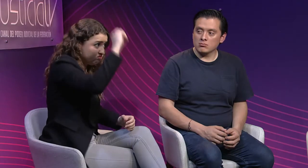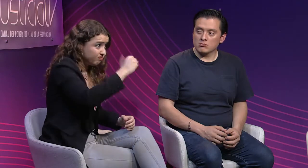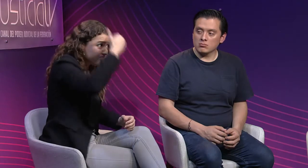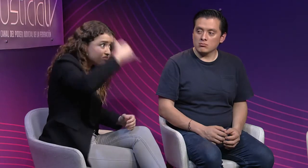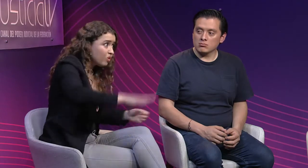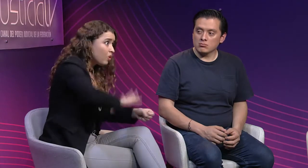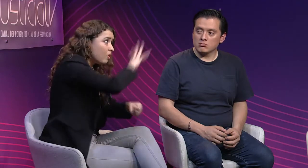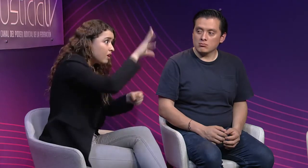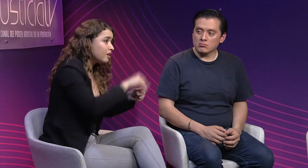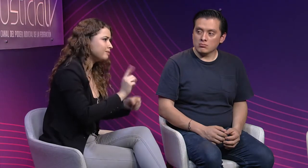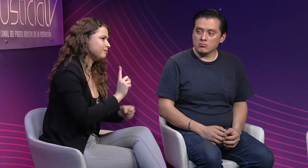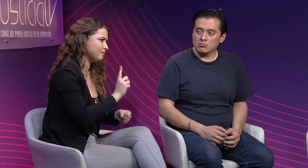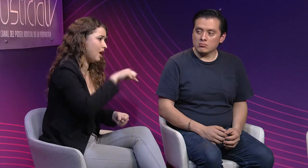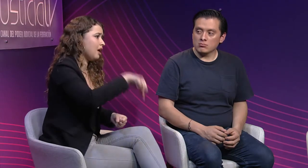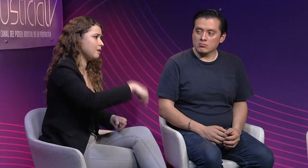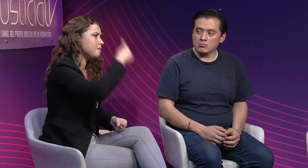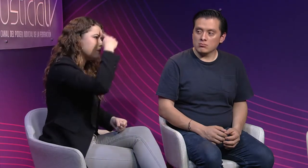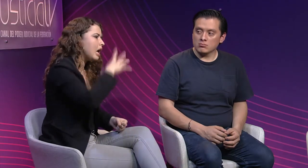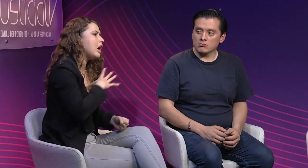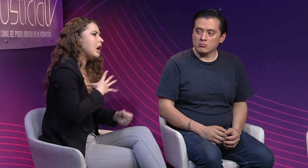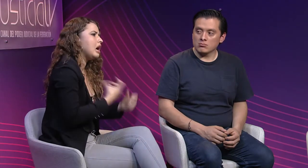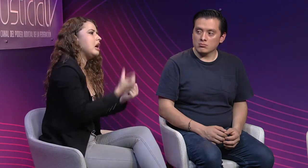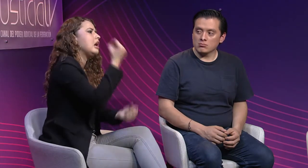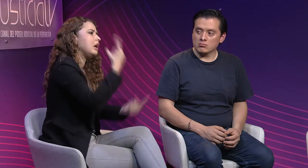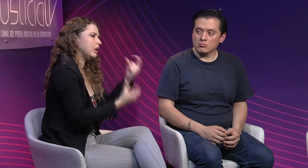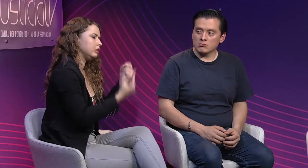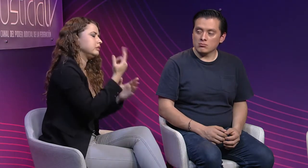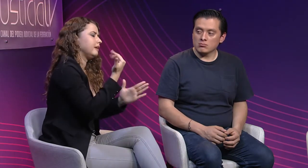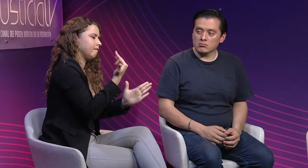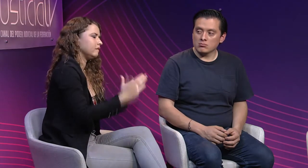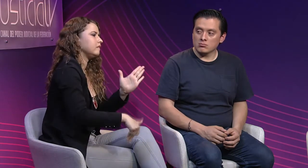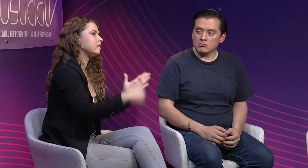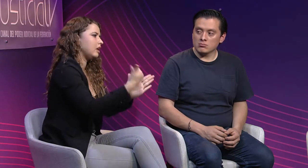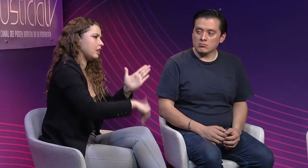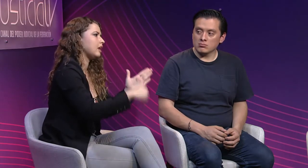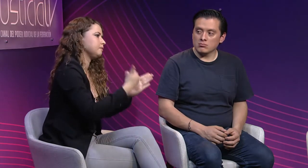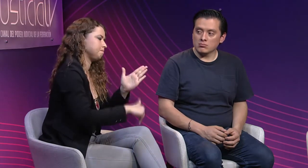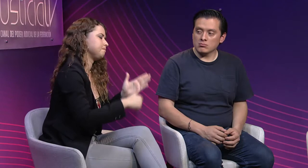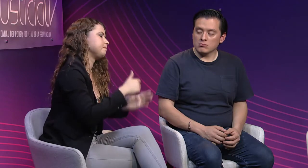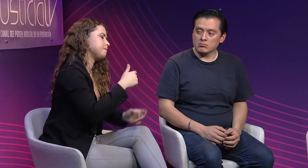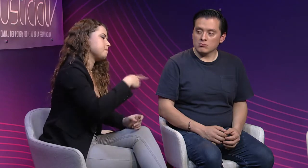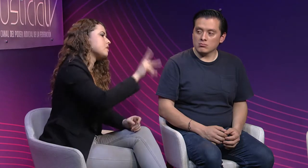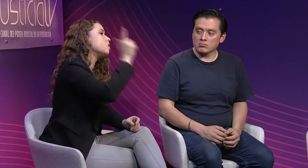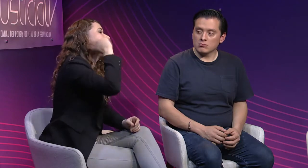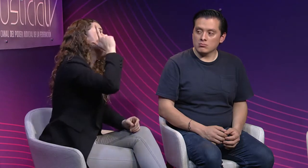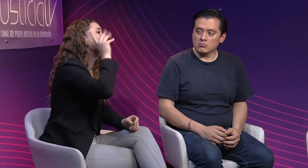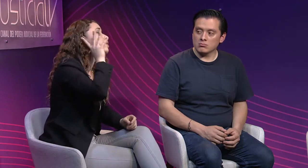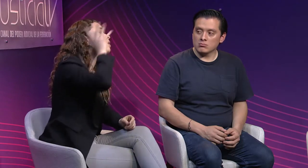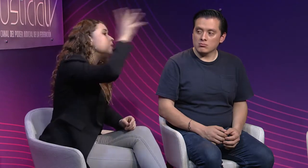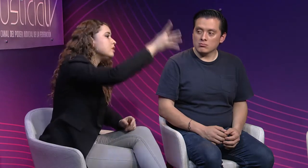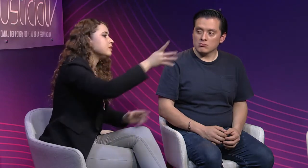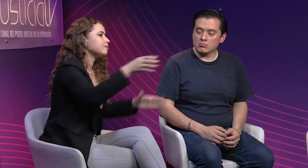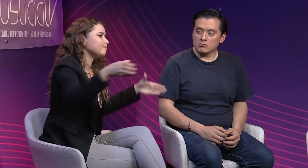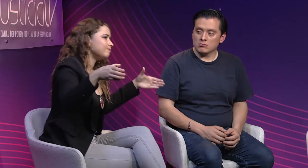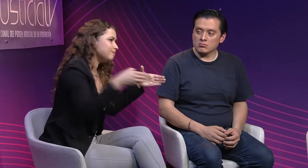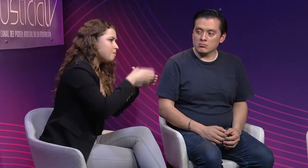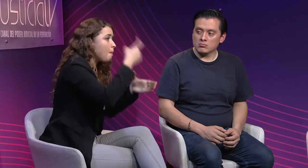pronto hay intérpretes que no conocen bien la lengua de señas, hay quienes sí, pero sin embargo todavía nos falta mucho trabajo con respecto a